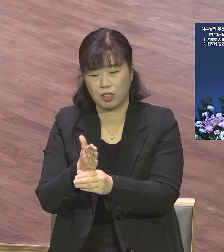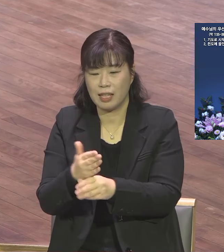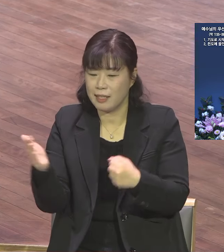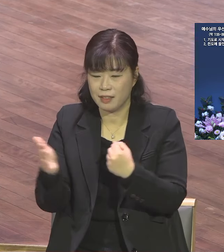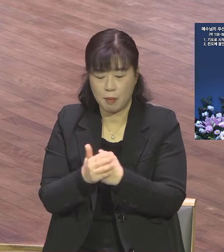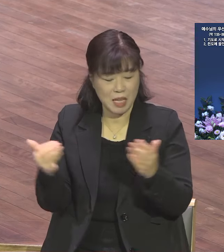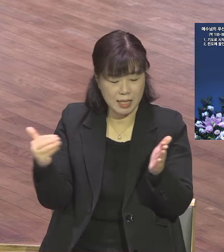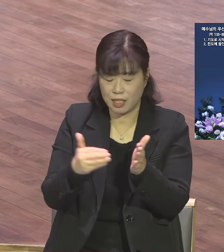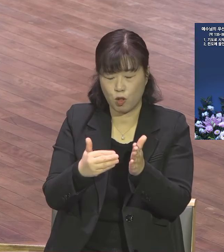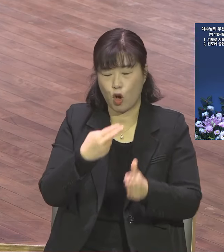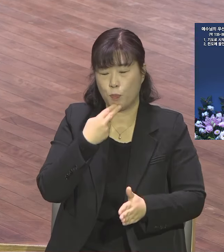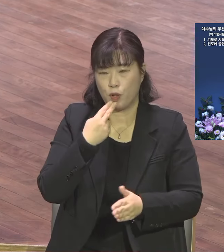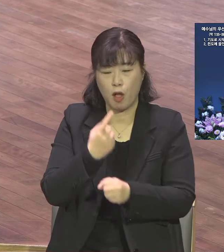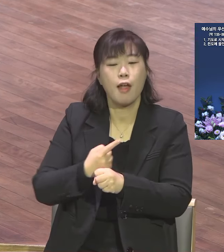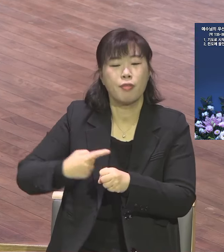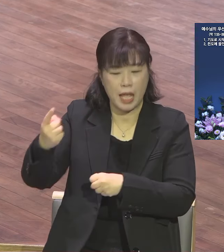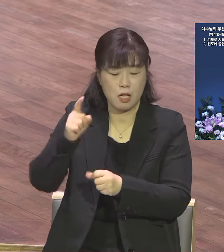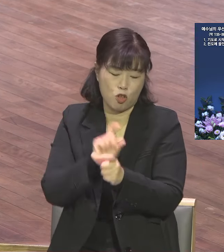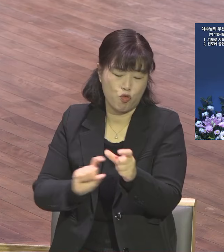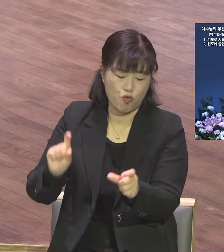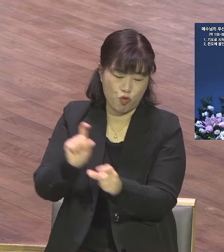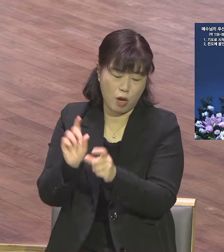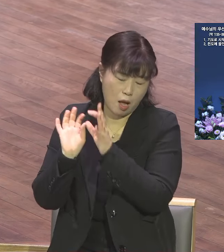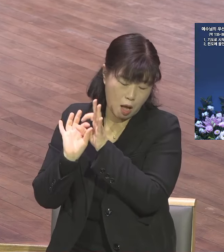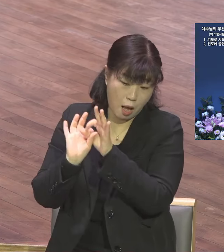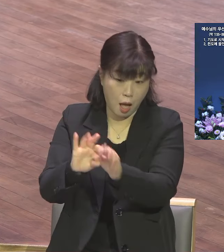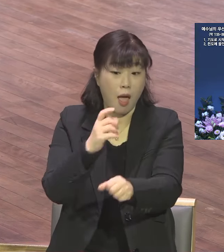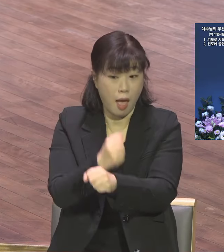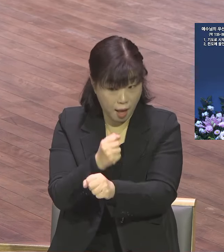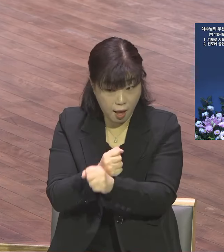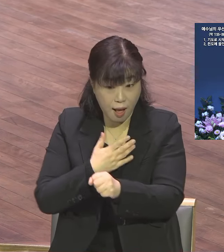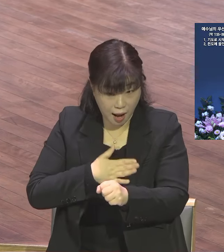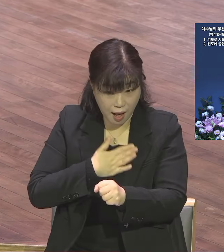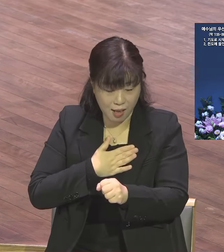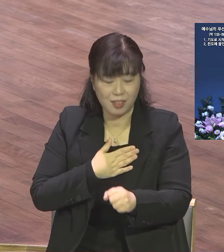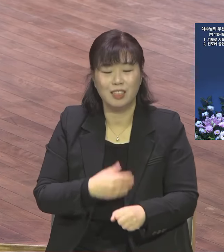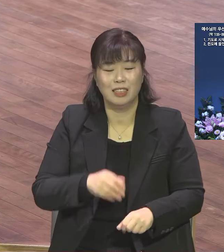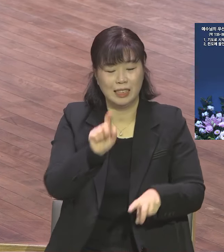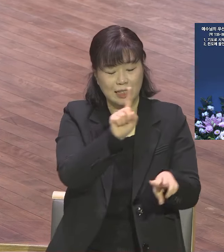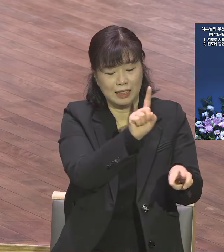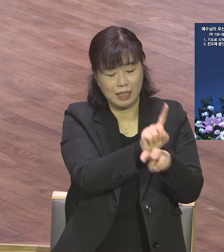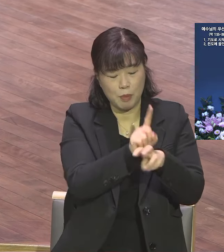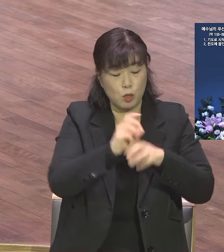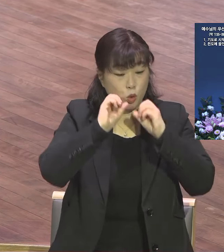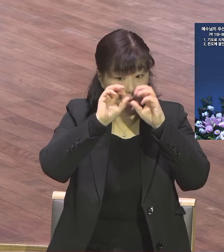표현이 어색할지 모르겠지만은요, 바울이 가졌던 가족, 친척,